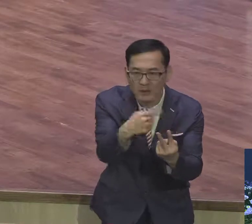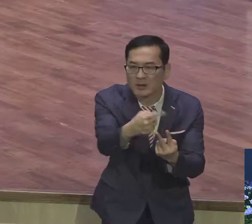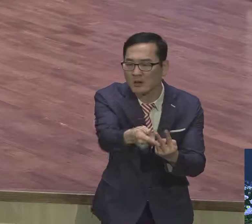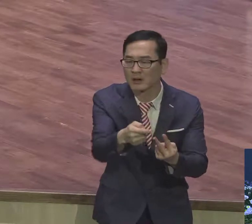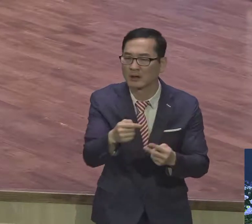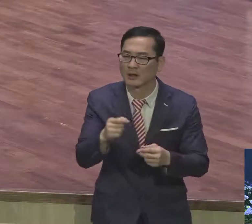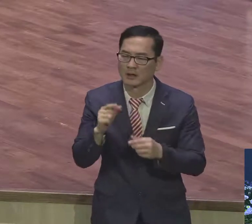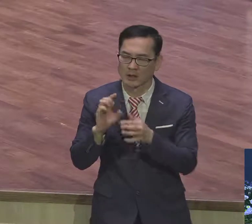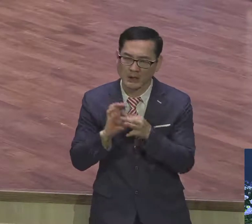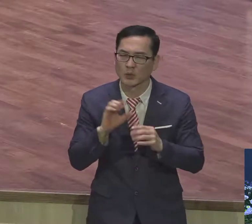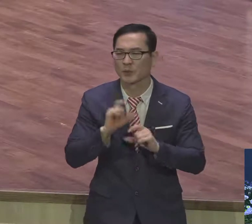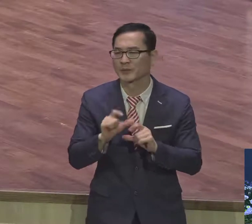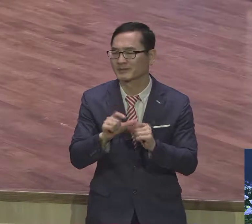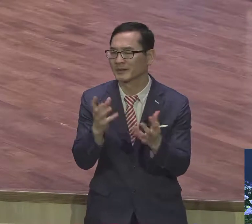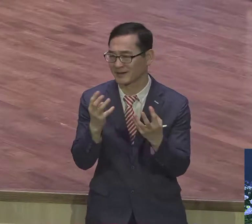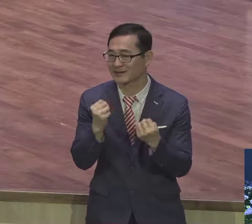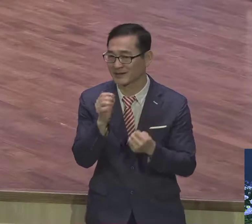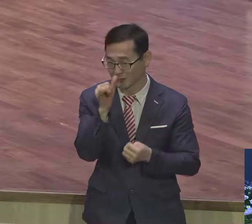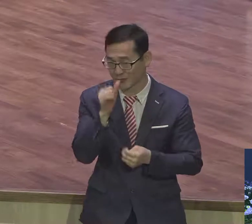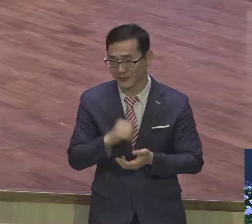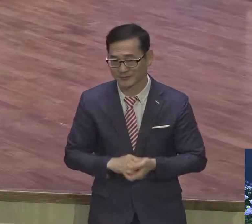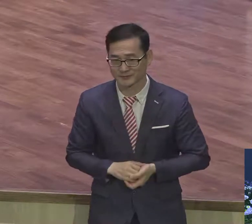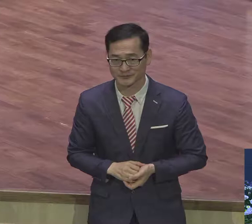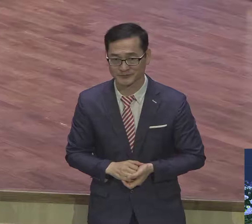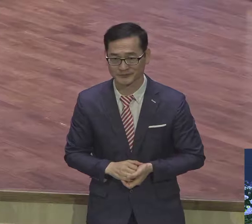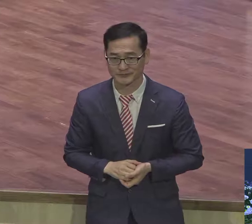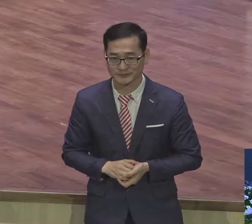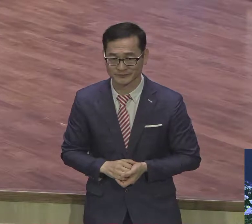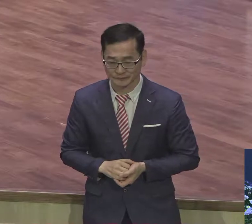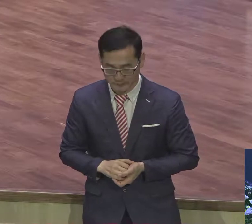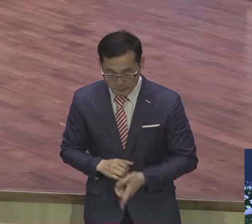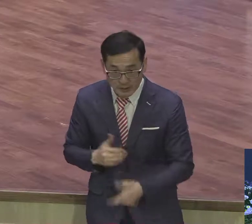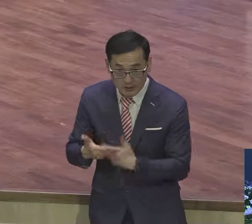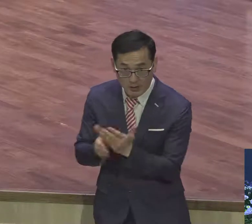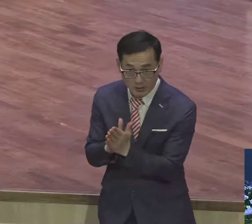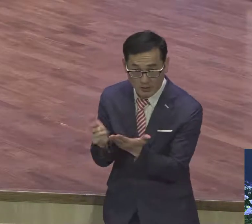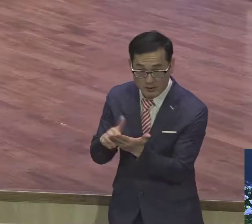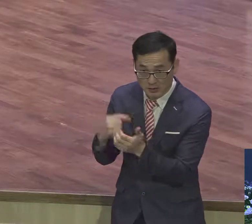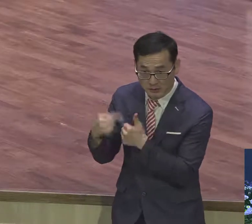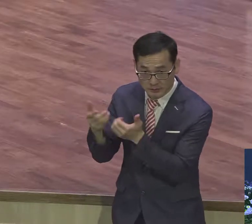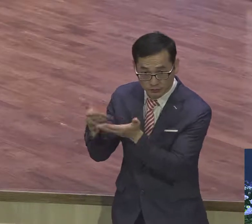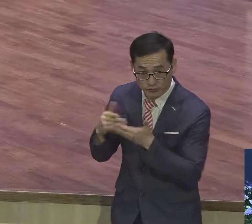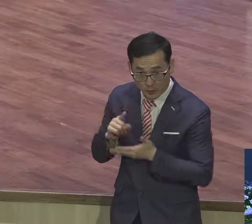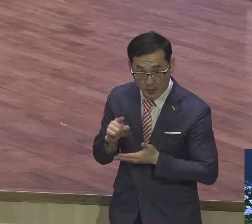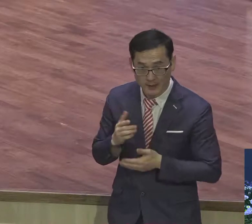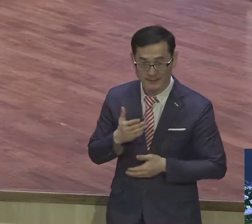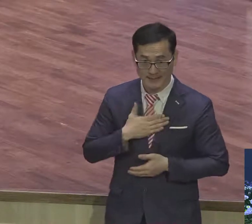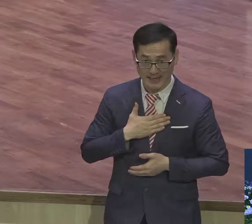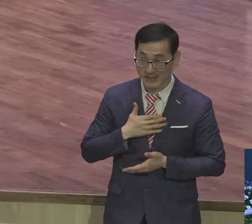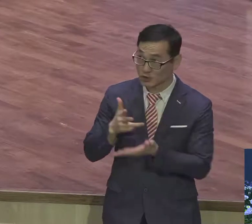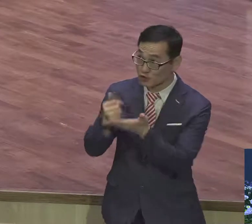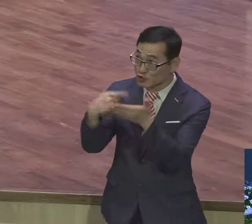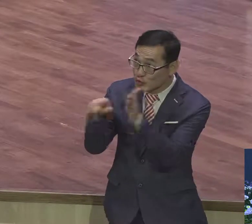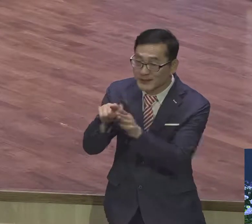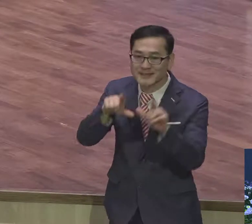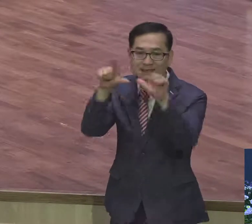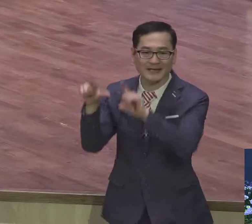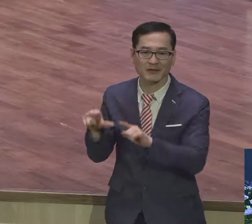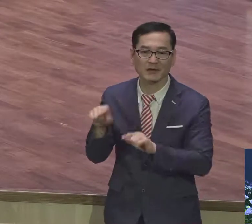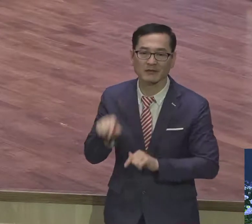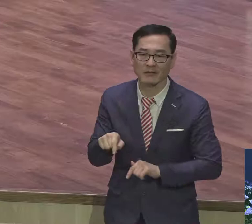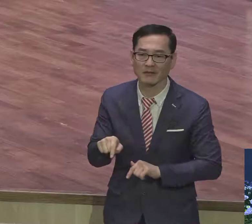밝혀주고 있어요 가장 중요한 것이 뭐냐 우리가 주를 위해 사는 존재다 그 말